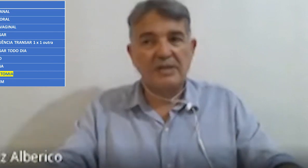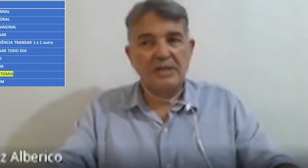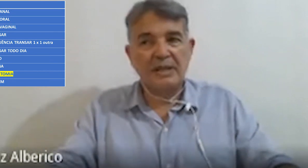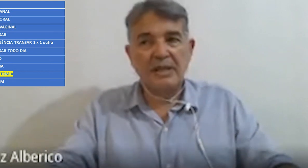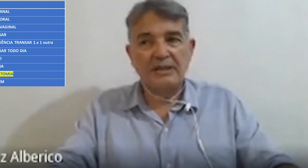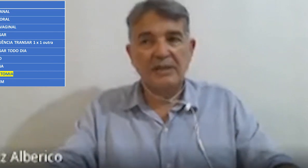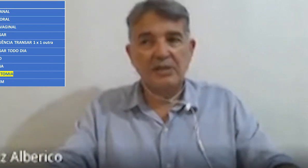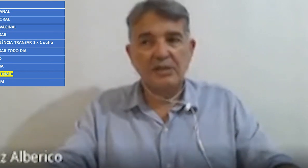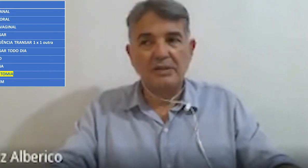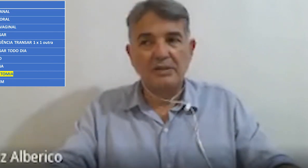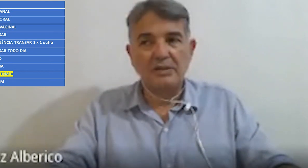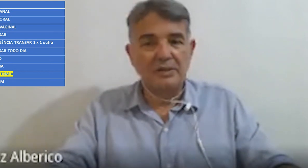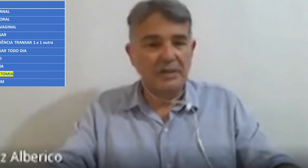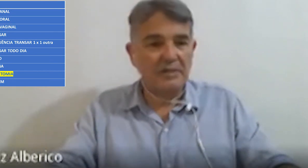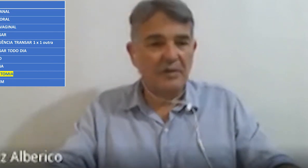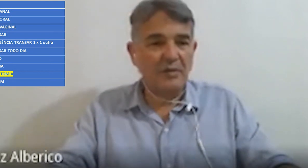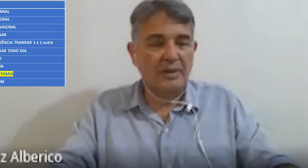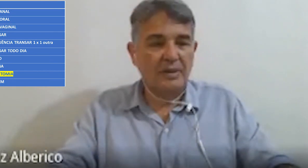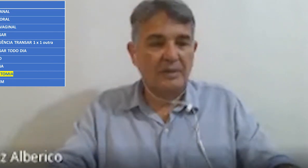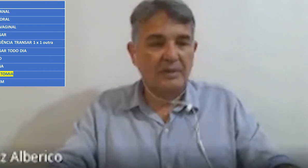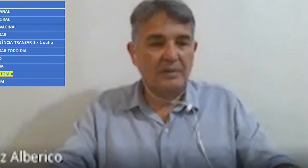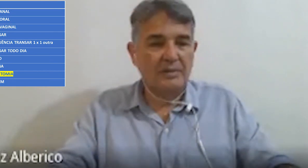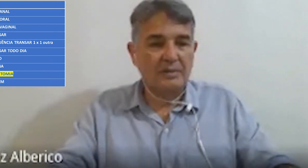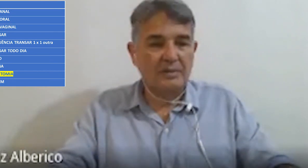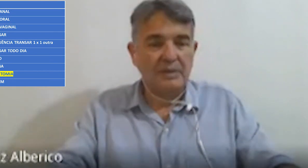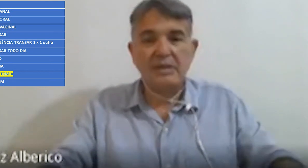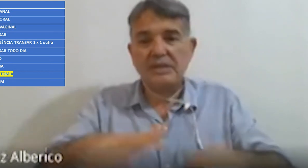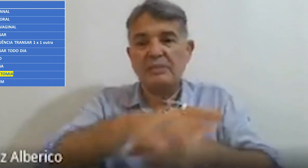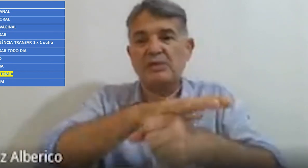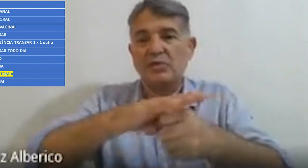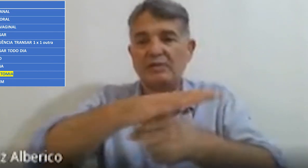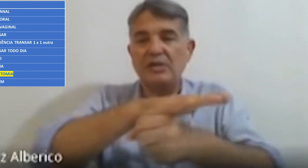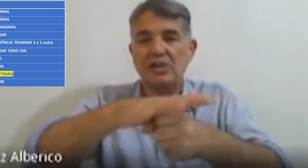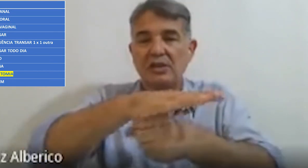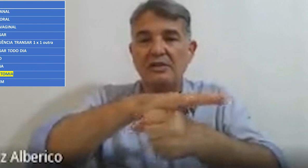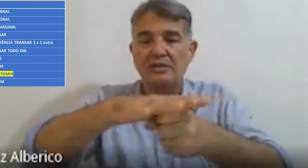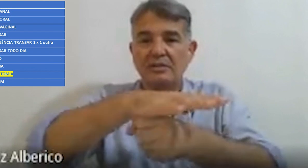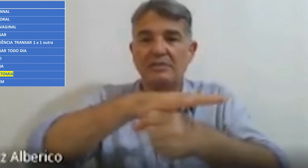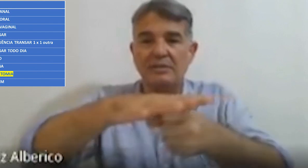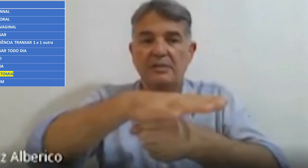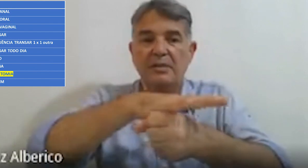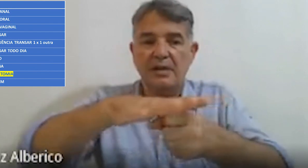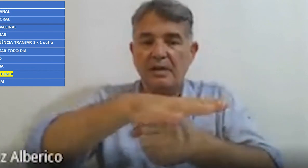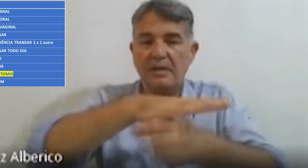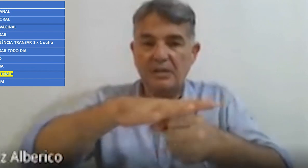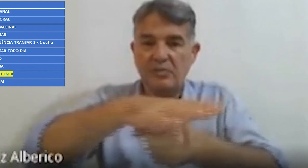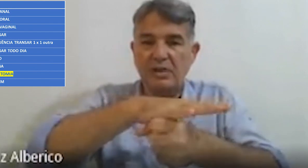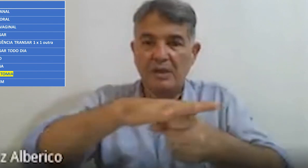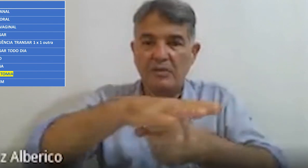essa característica, dessa forma. E se a pessoa é virgem, é esse o sinal